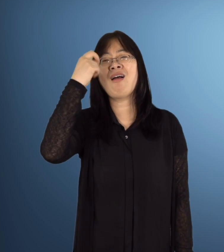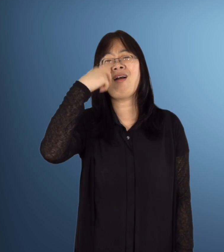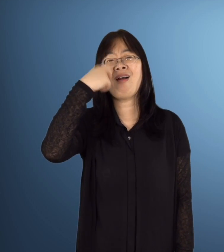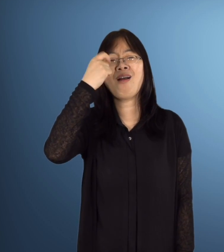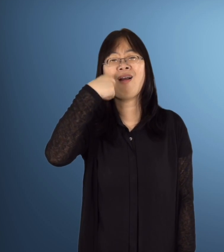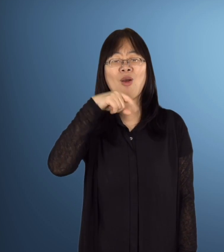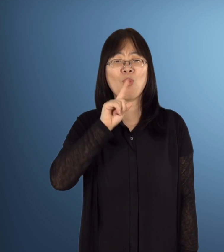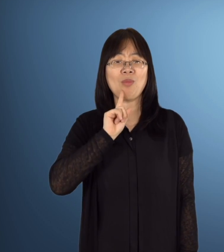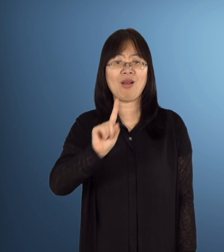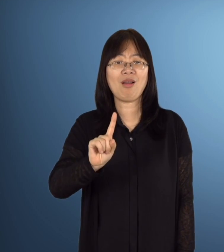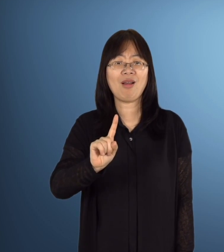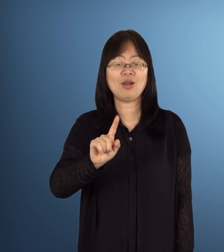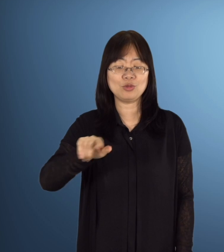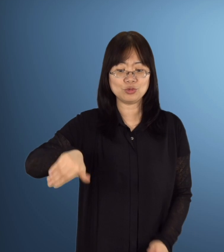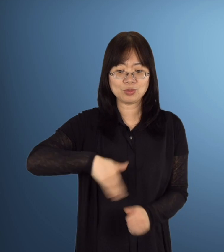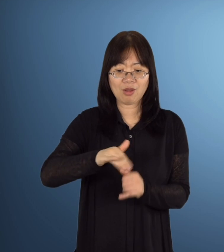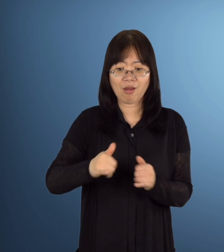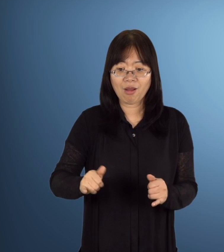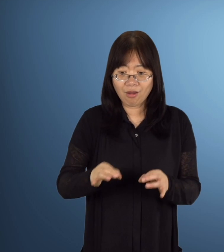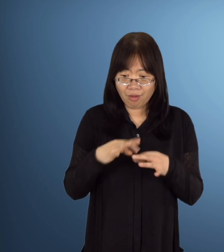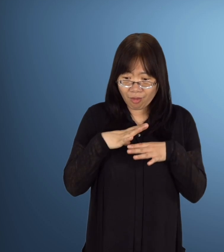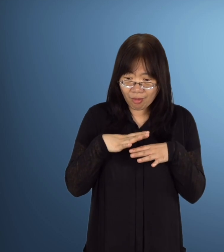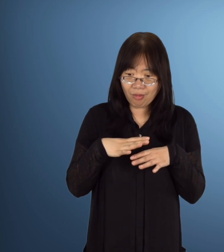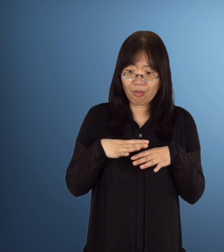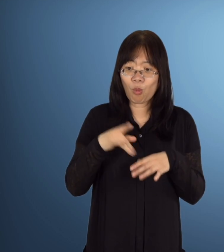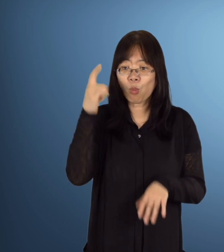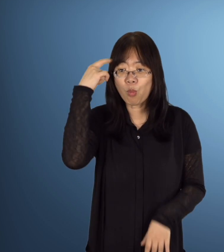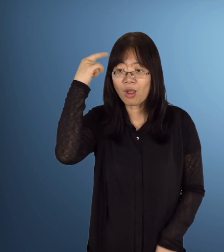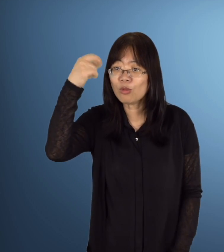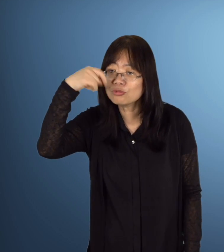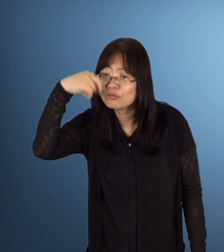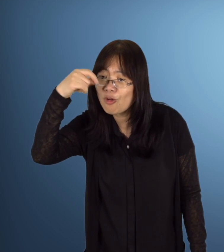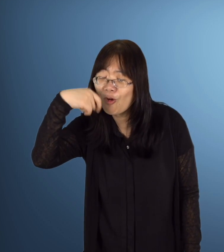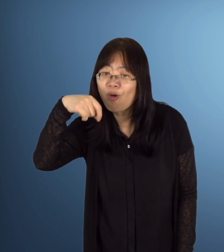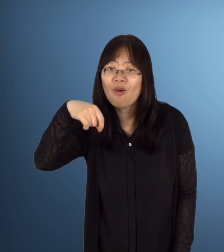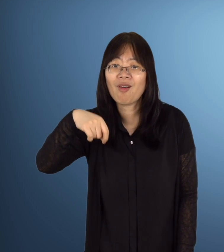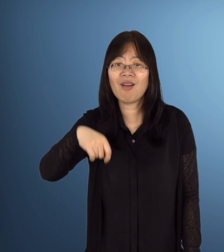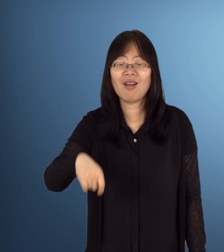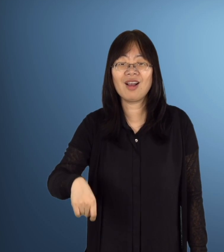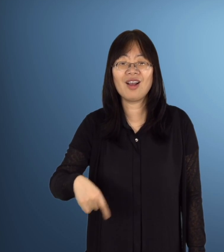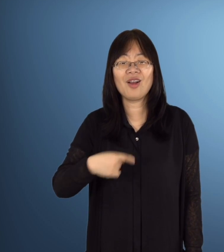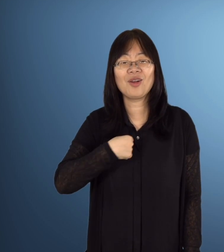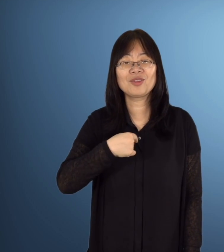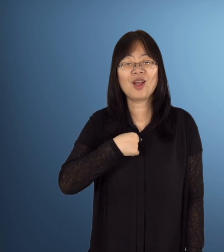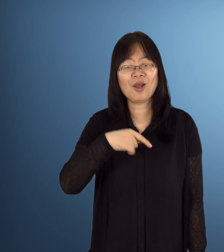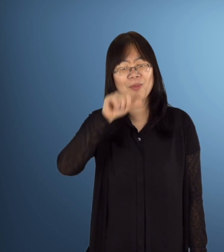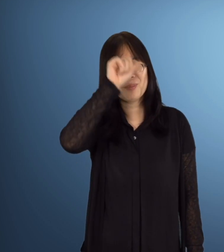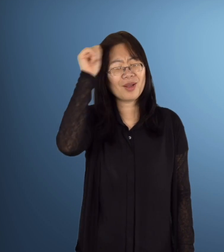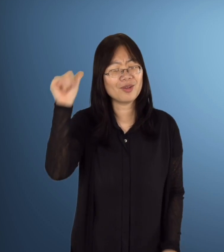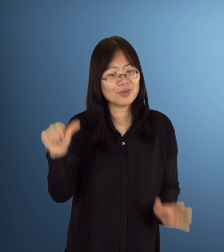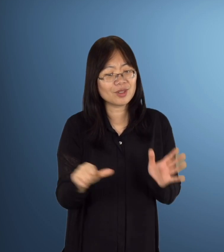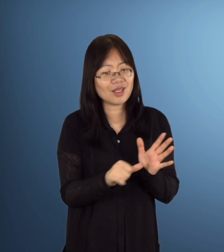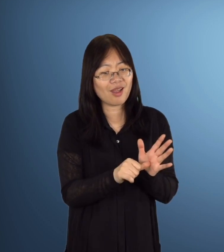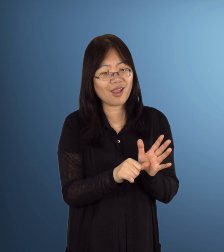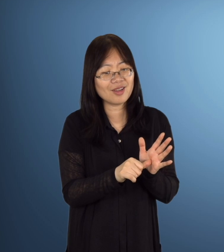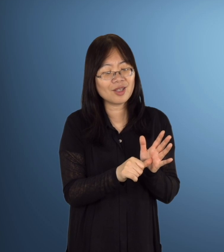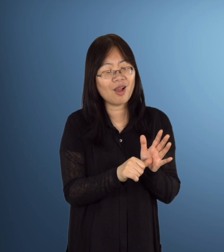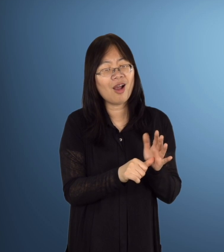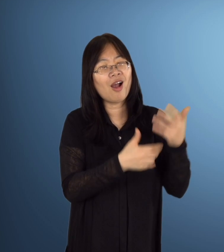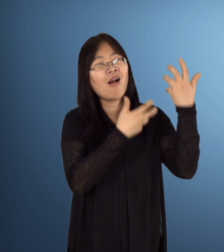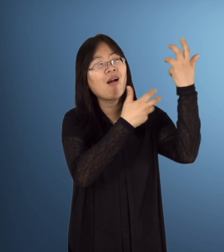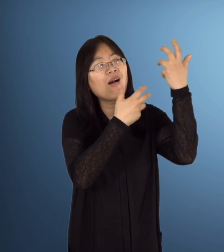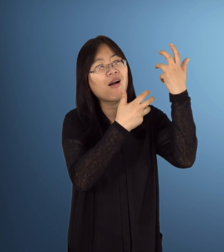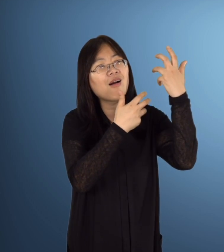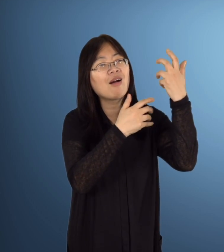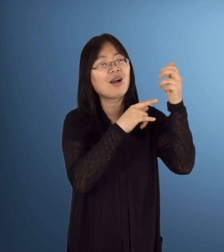그 자리에서. 주변 사람들이 놀래가지고 왜 우냐 그랬더니 자기 평생의 우상이었던